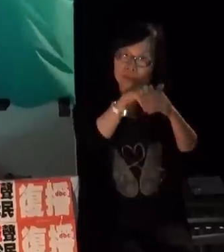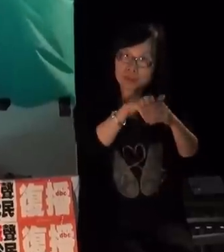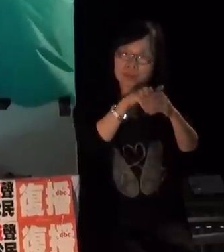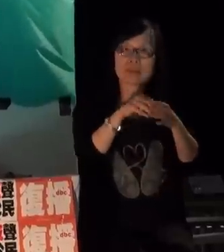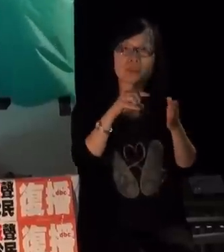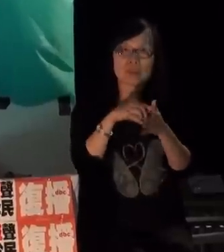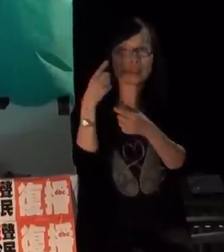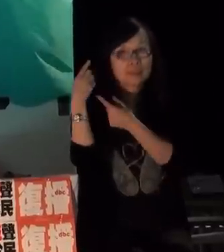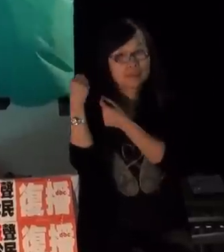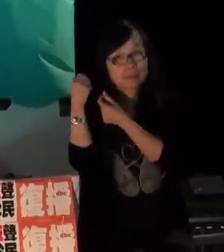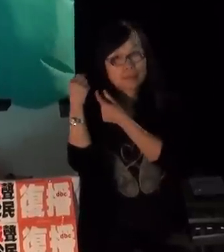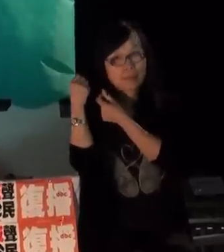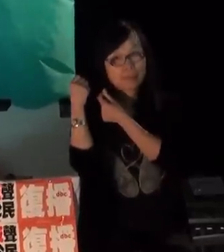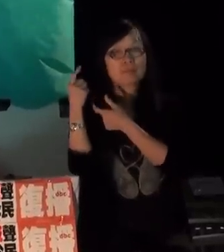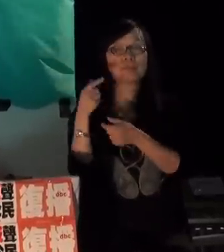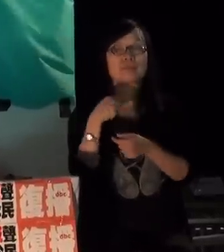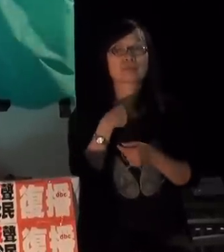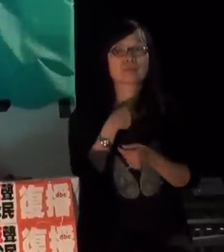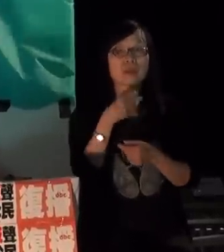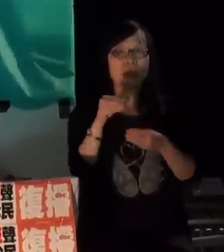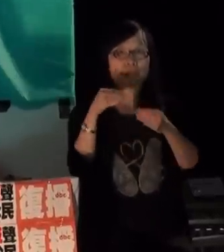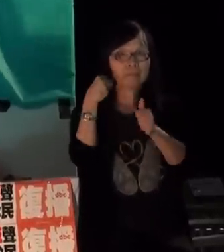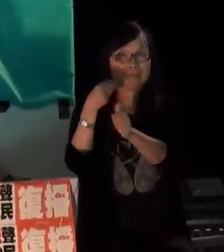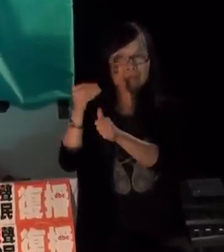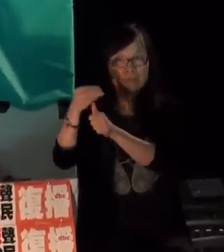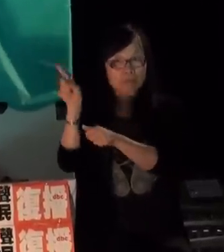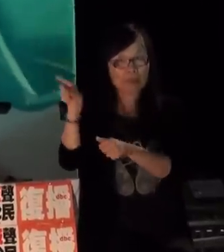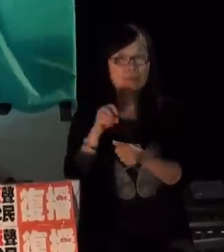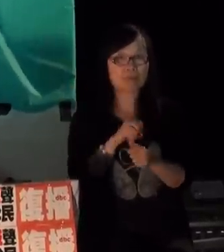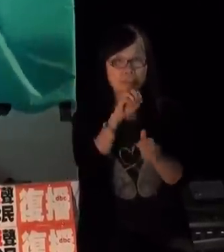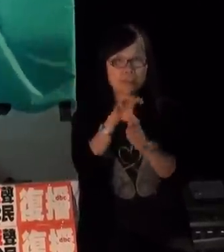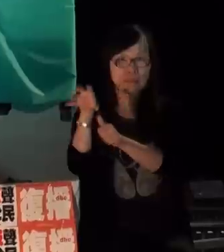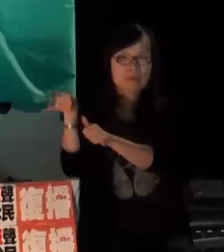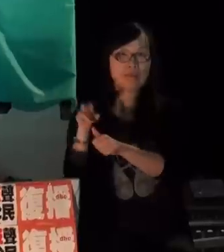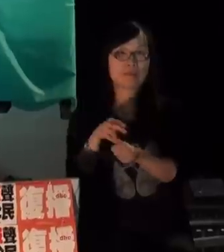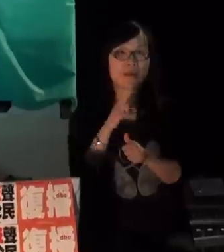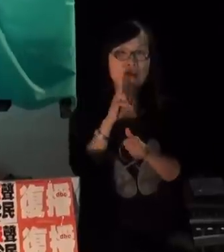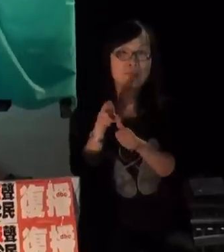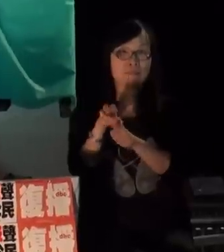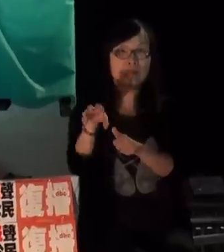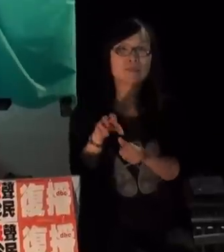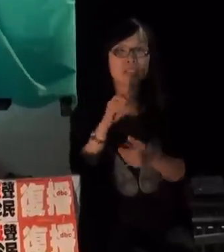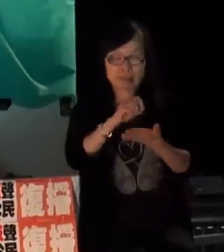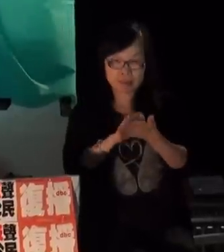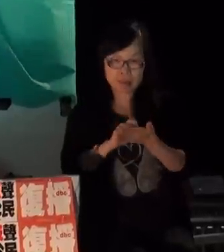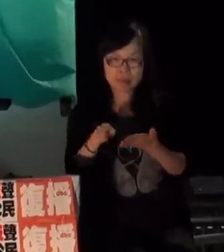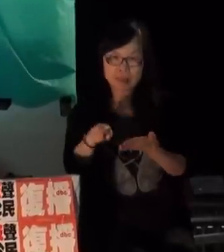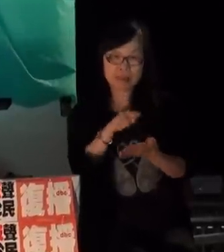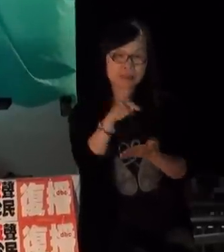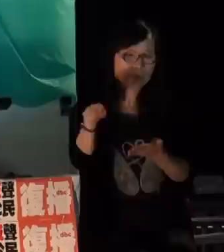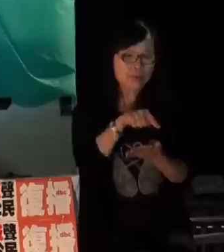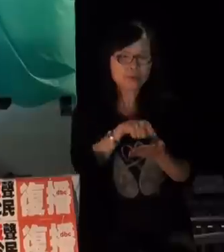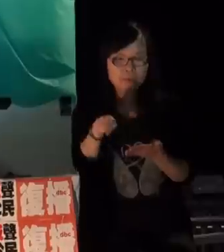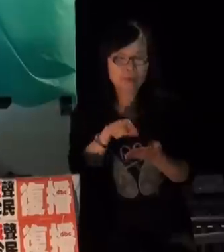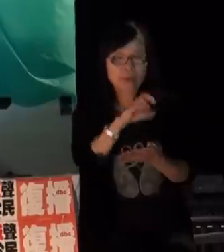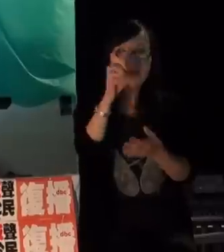電台叫做民間電台嘅時候咧。佢係教訓我嘅梁生嗱，根據你填嗰啲嘢，喂呢度又咁，嗰度又咁，